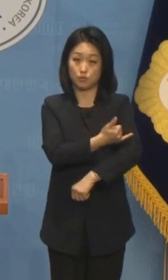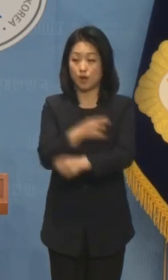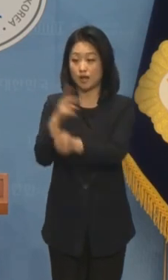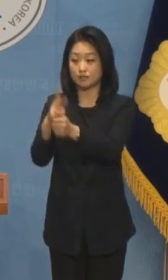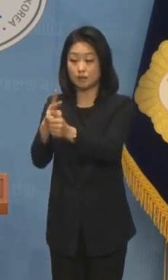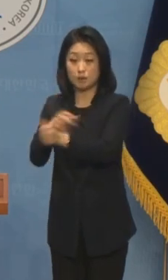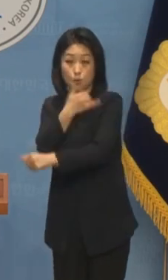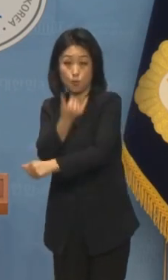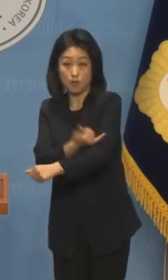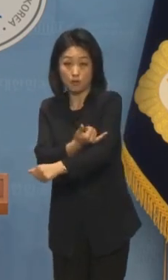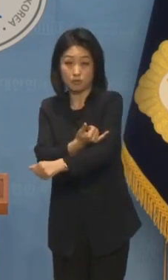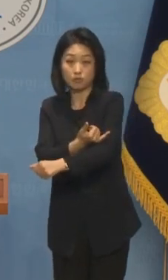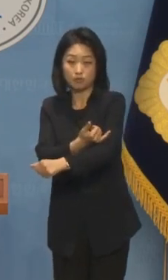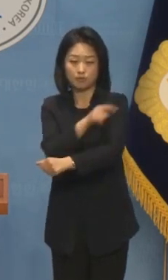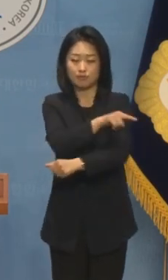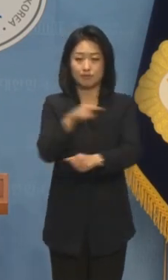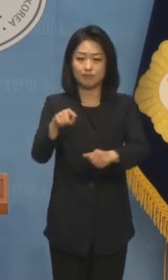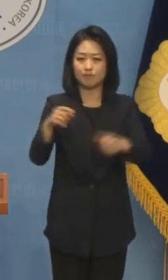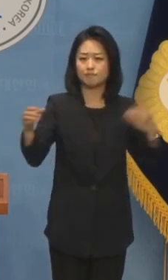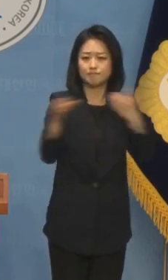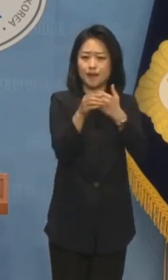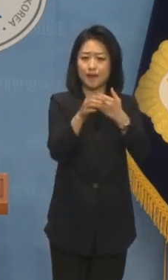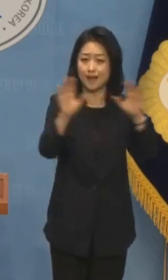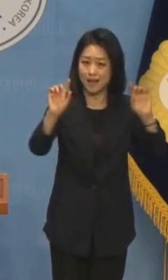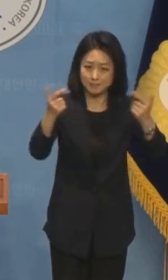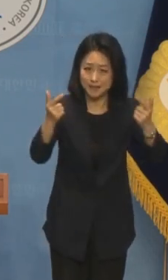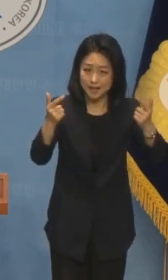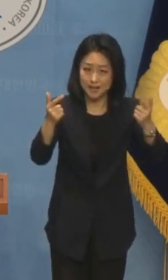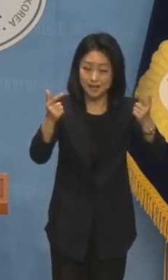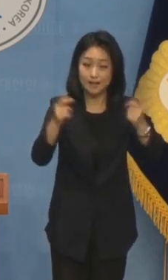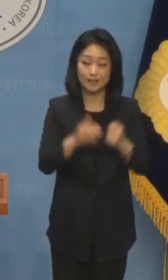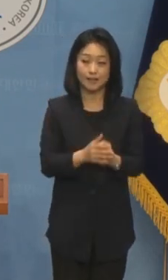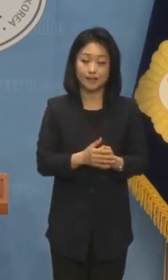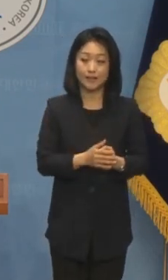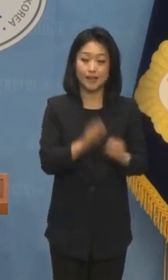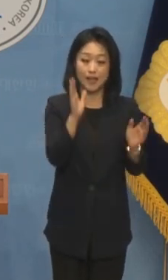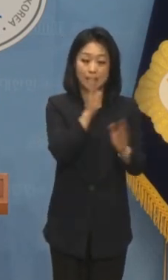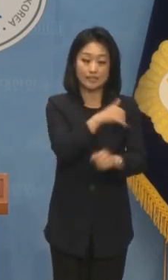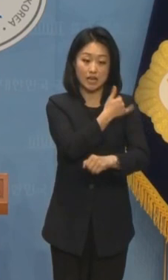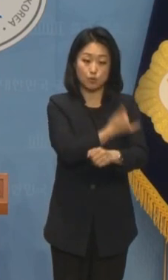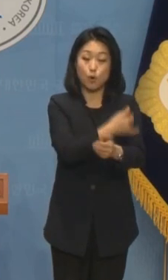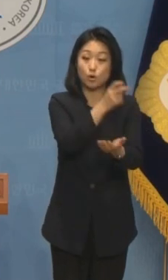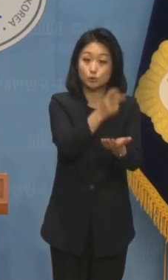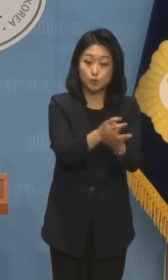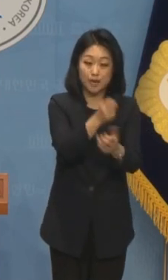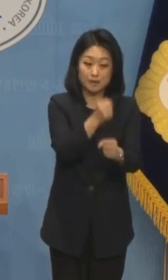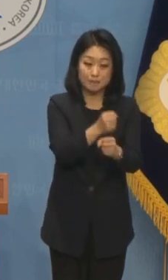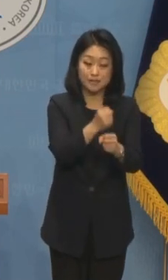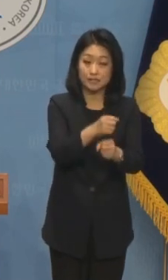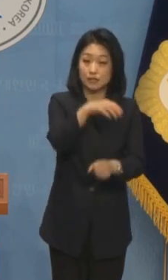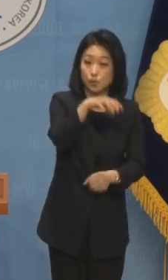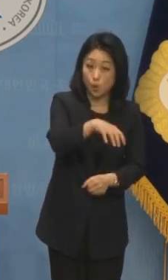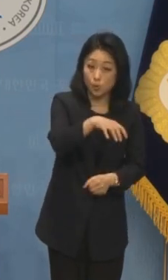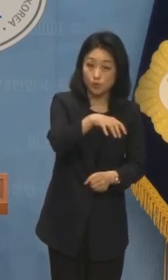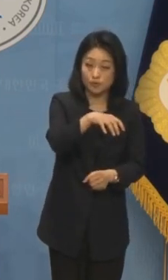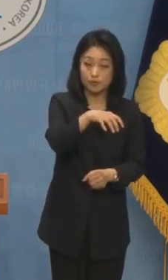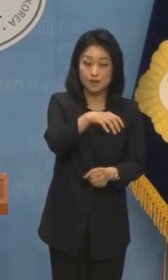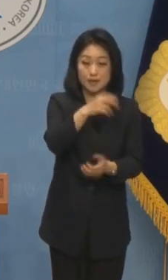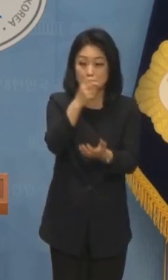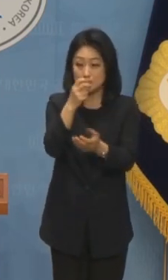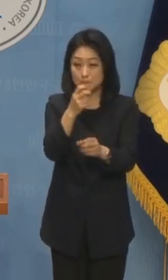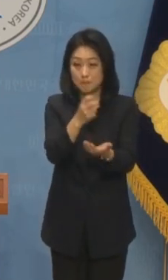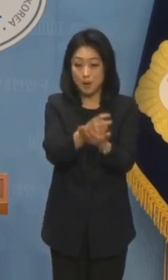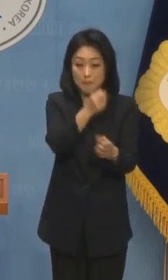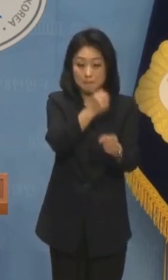교권은 절대 대립되는 개념이 아닙니다. 학생인권조례가 제정된 지역에서는 제정되지